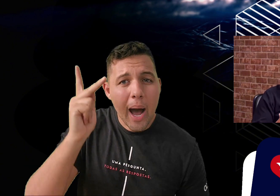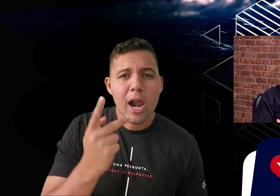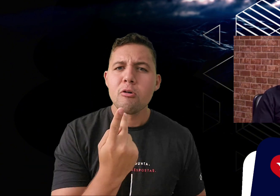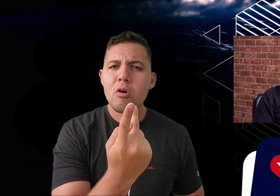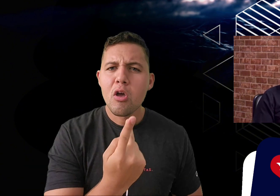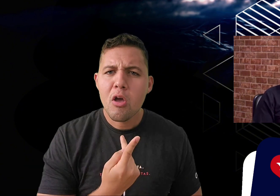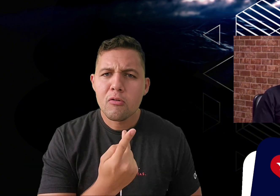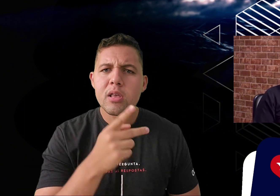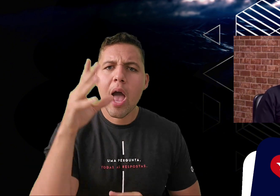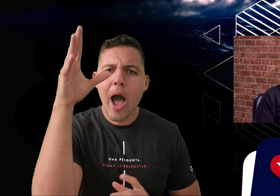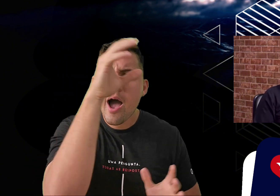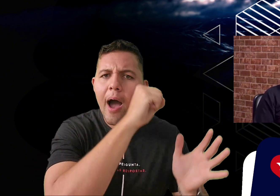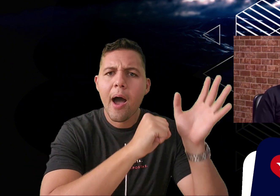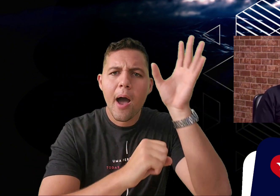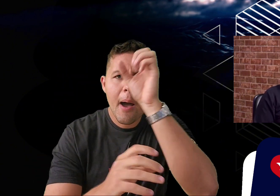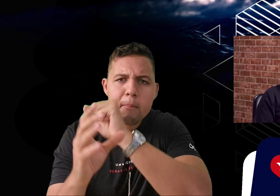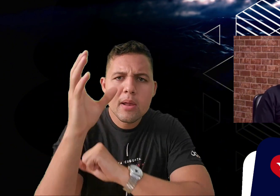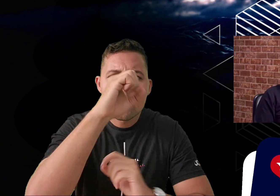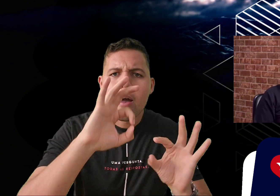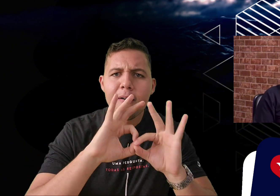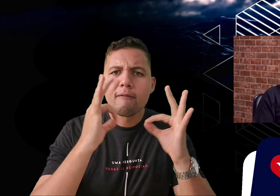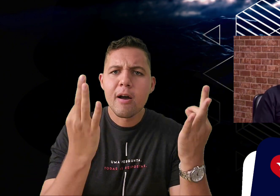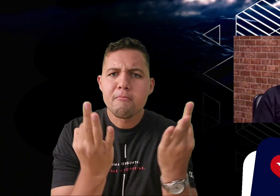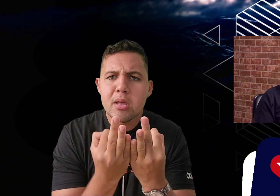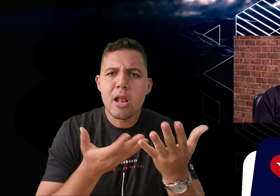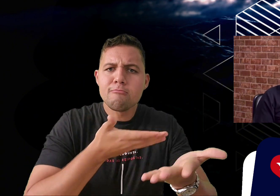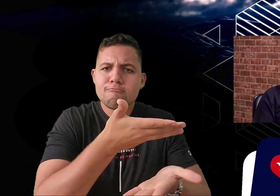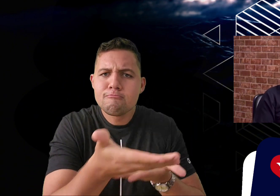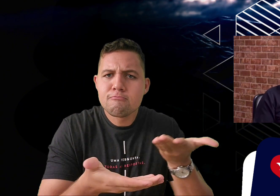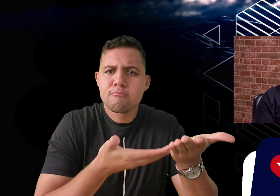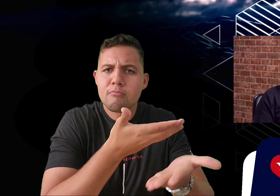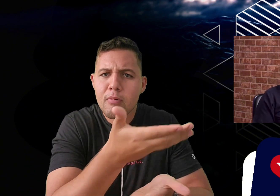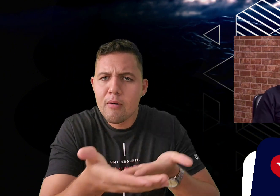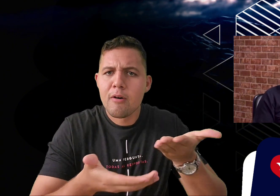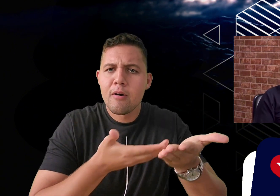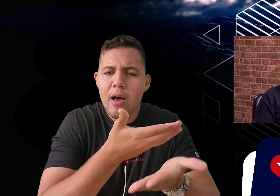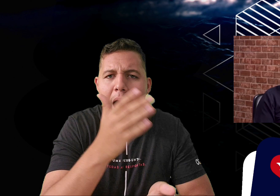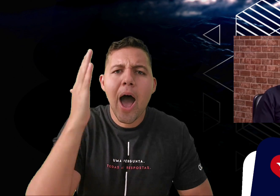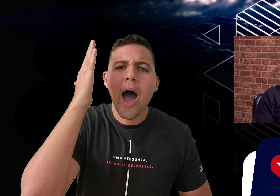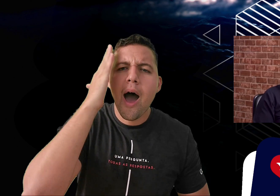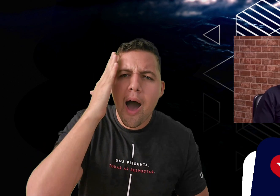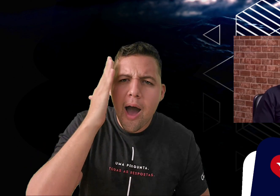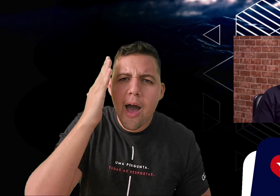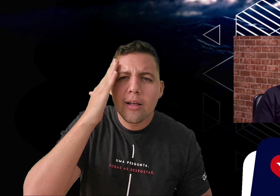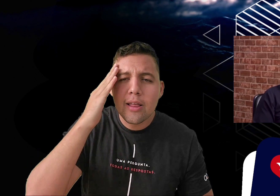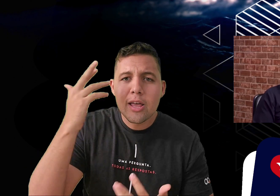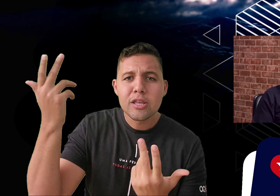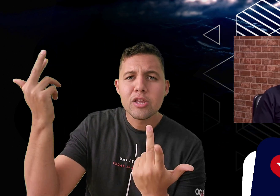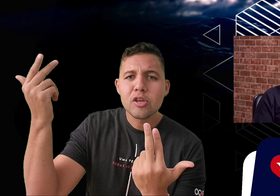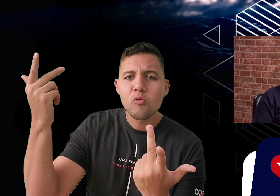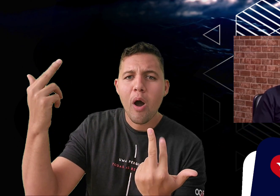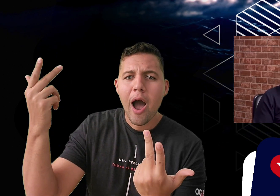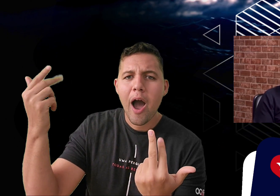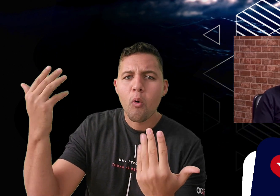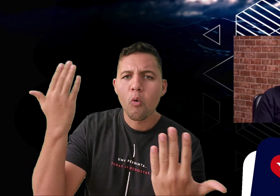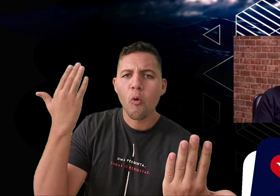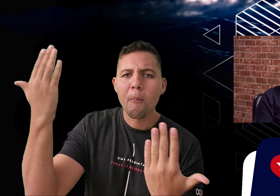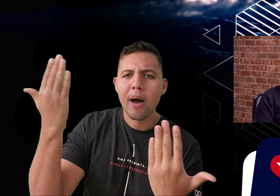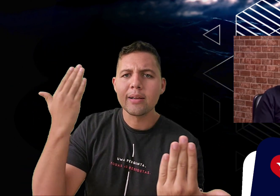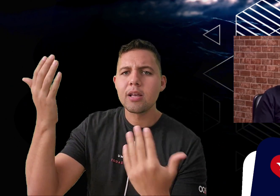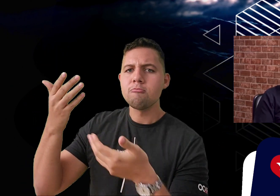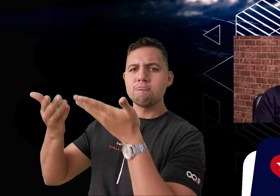nossa função dentro da família, nós possamos também aprender a nos relacionar com